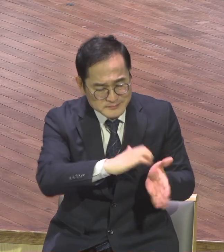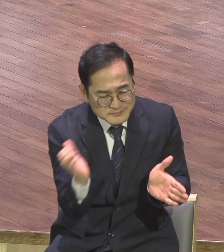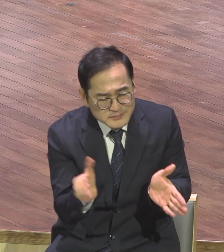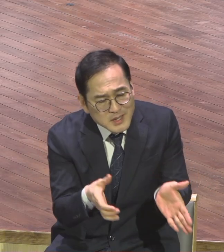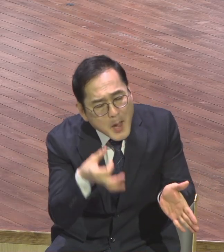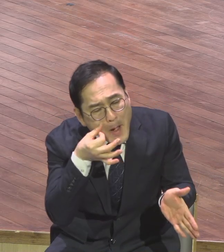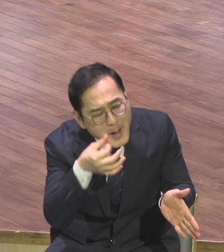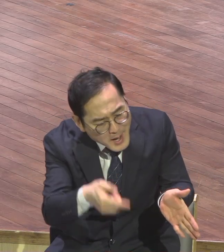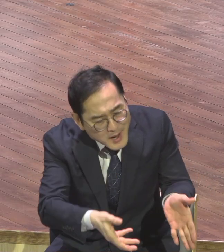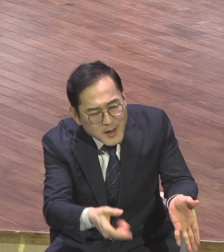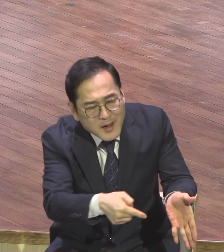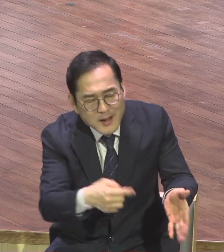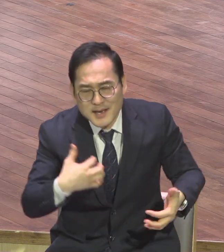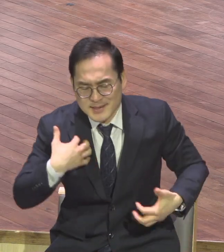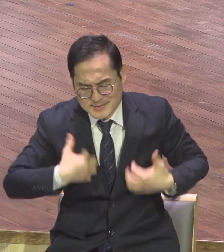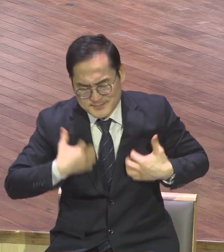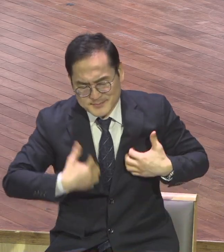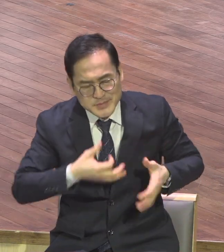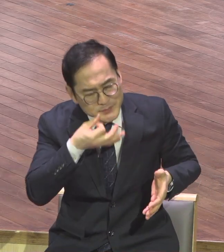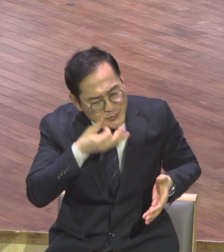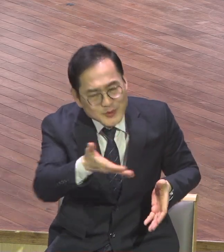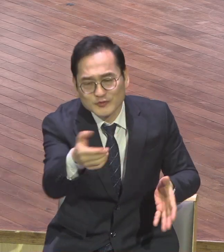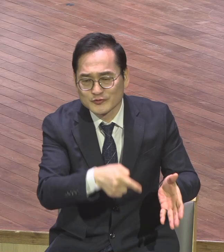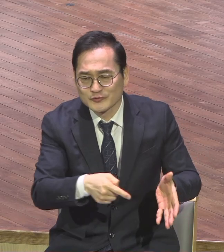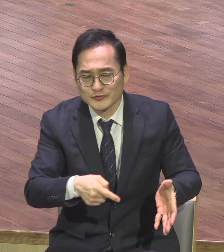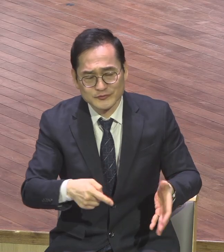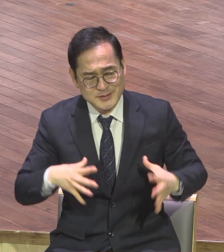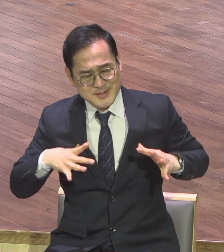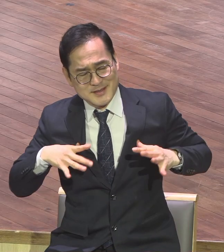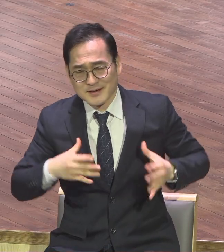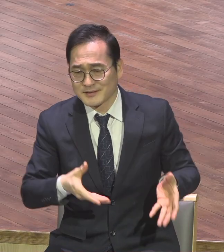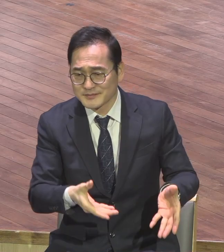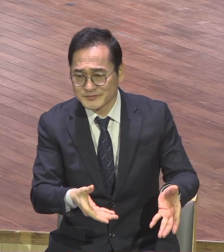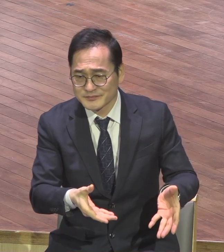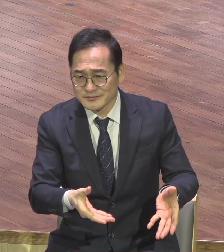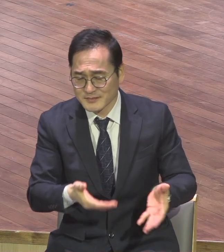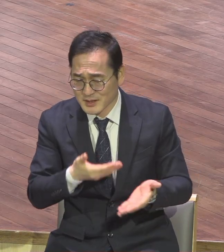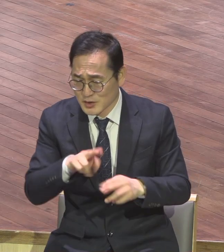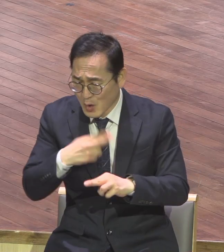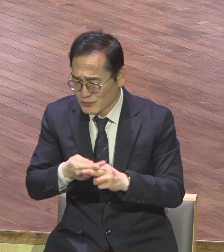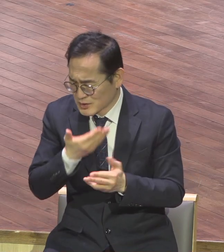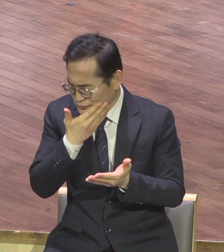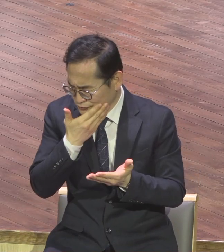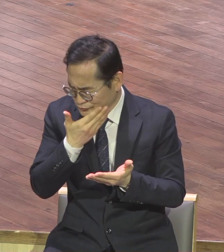다른 사람에게 전달하는, 자랑하는 내가 받은 선물이 너무 귀해서